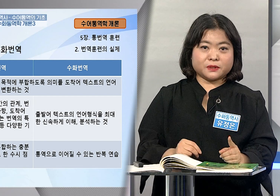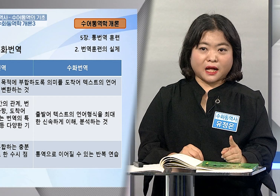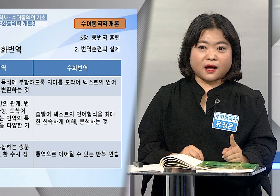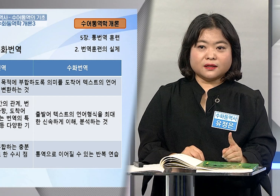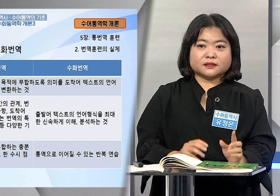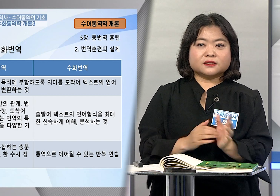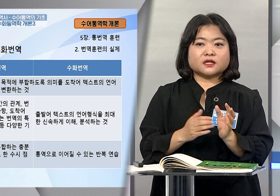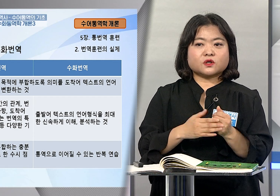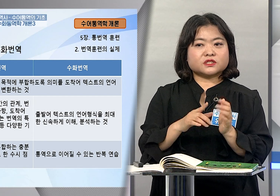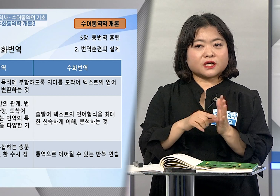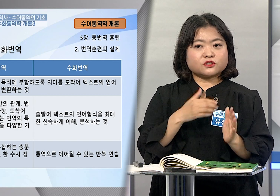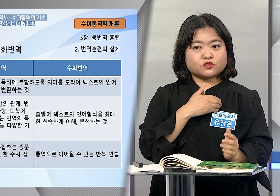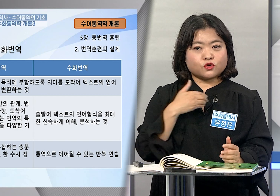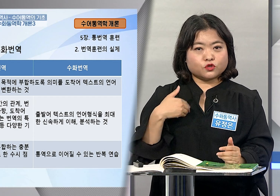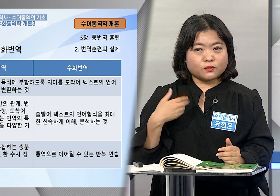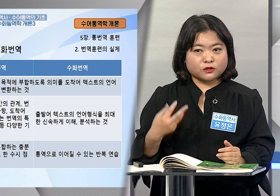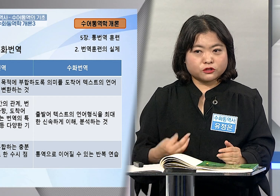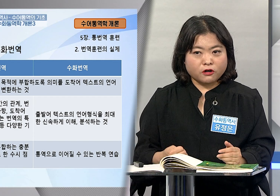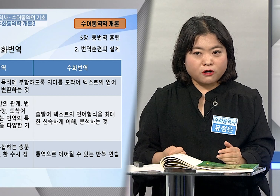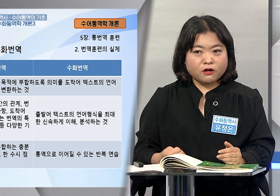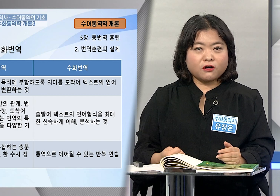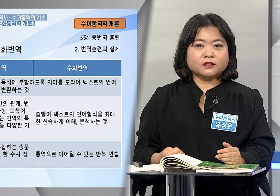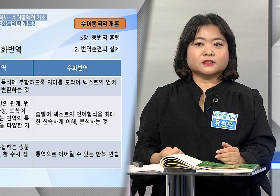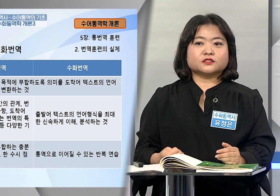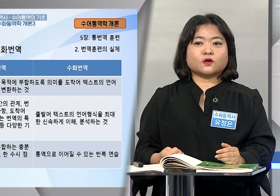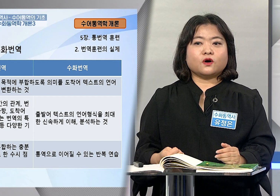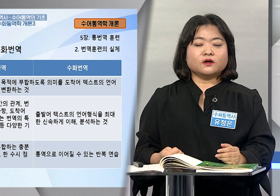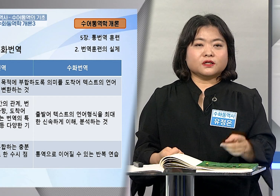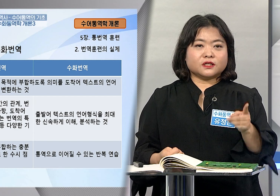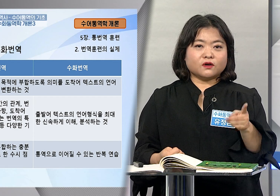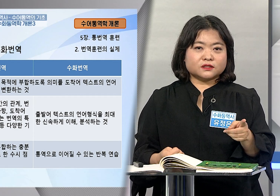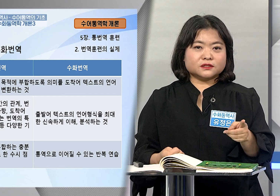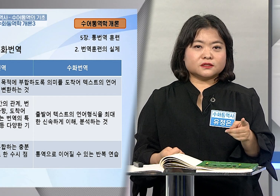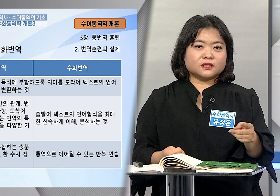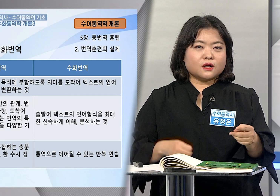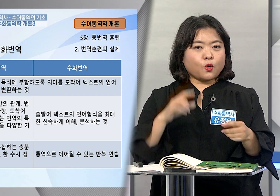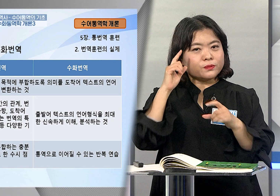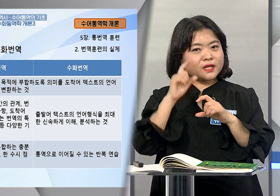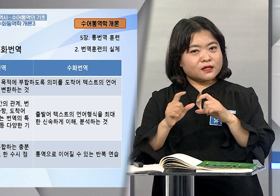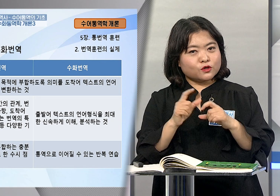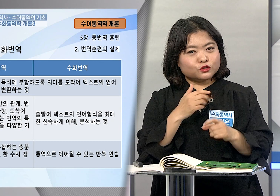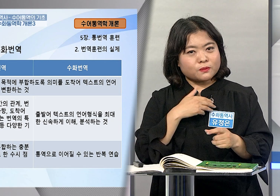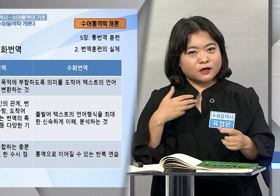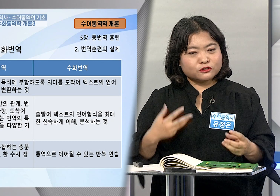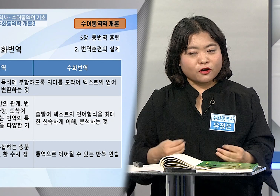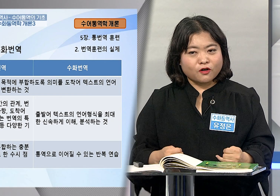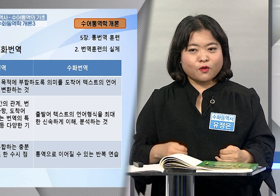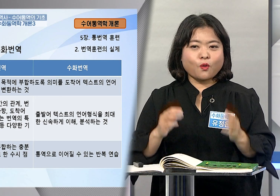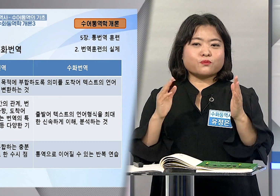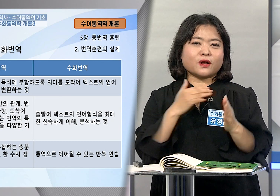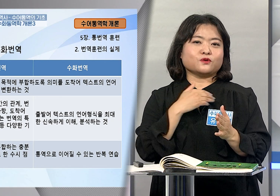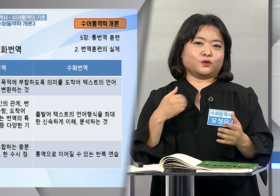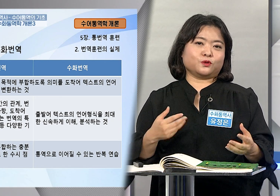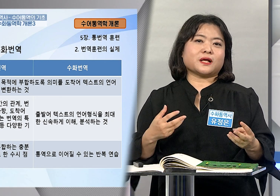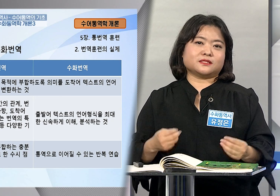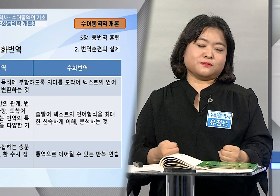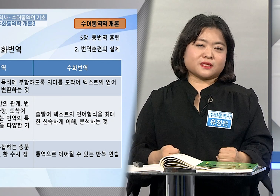합니다. 그래서 시간적인 여유도 많고요. 그렇죠? 이거를 고민할 여유도 많고요. 공부할 여유도 많습니다.